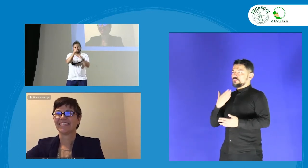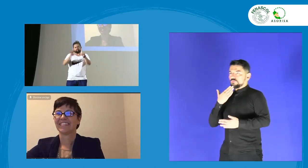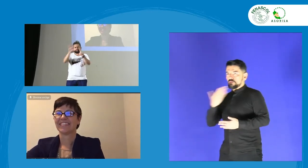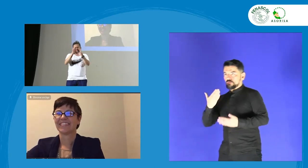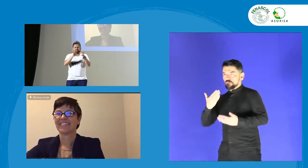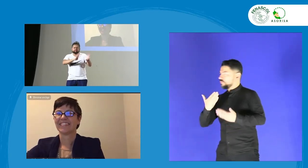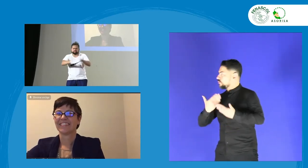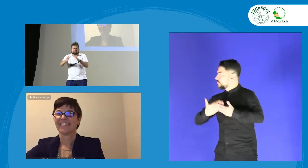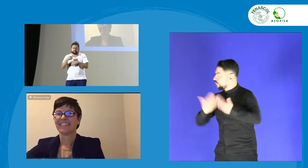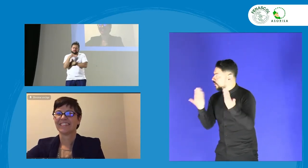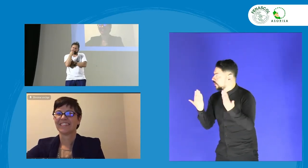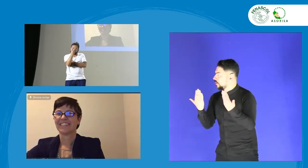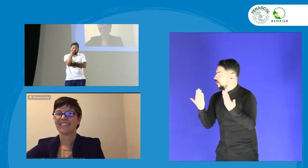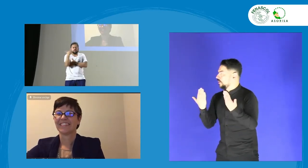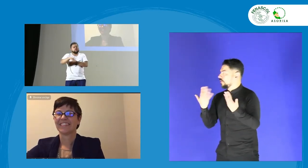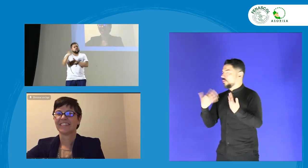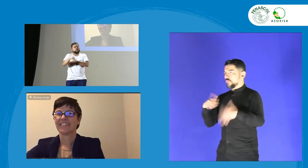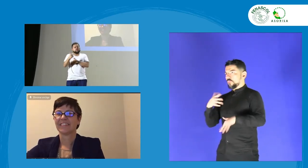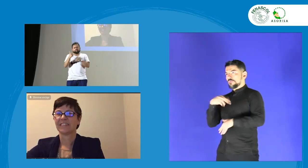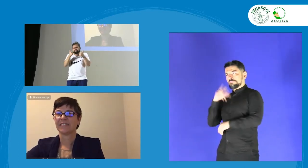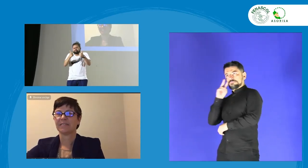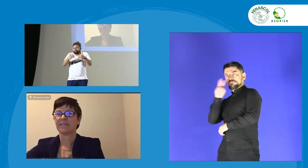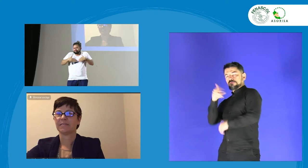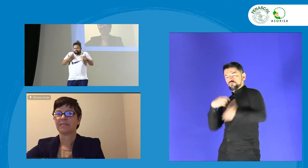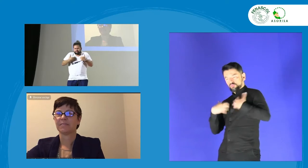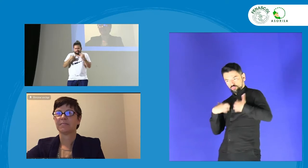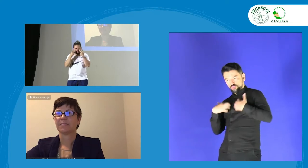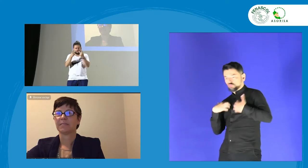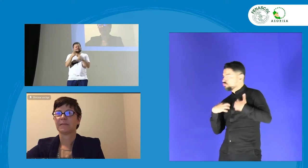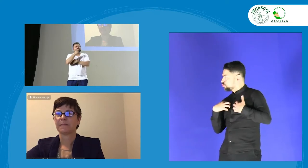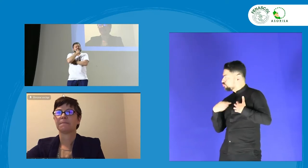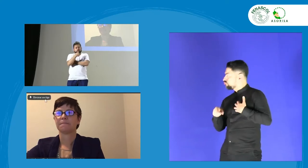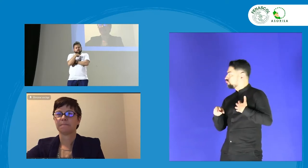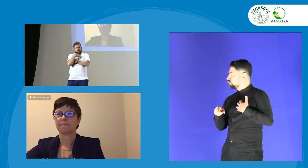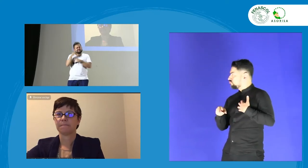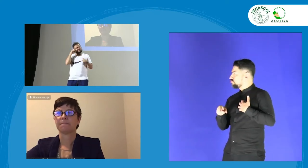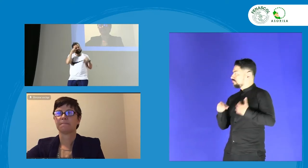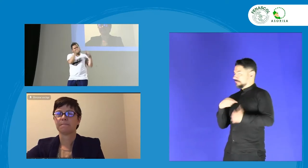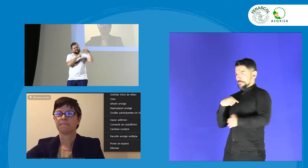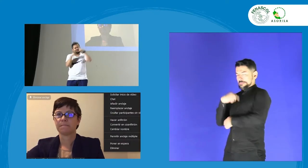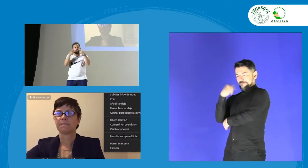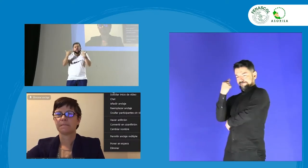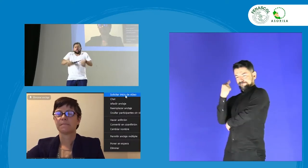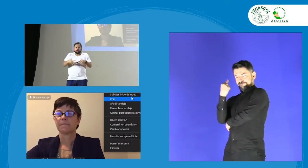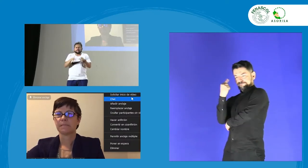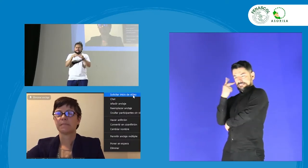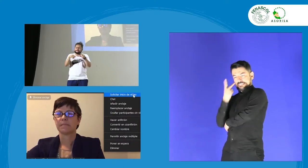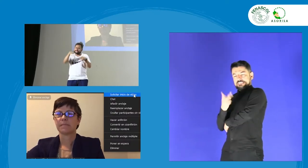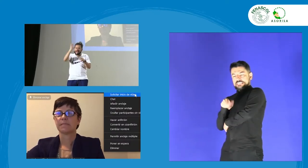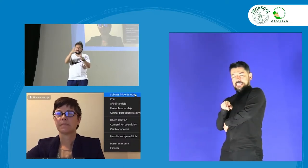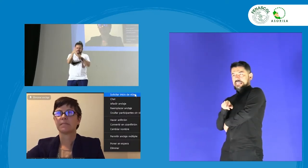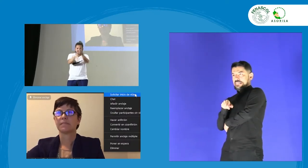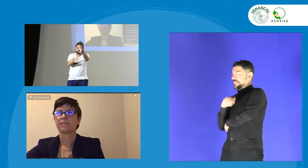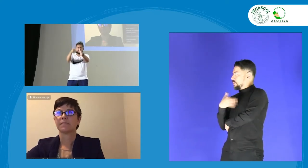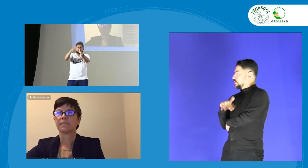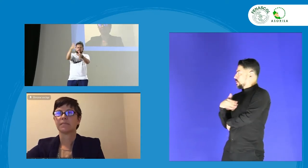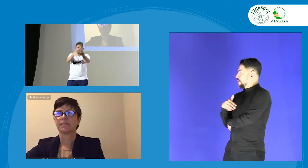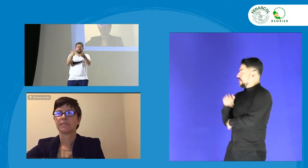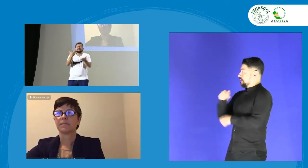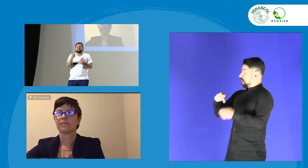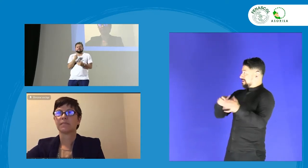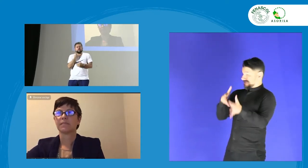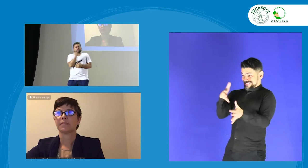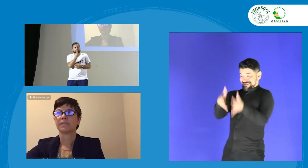Bueno, un gran saludo a la conferencia que acabo de ver. Me pareció muy interesante y me pone a pensar y a reflexionar